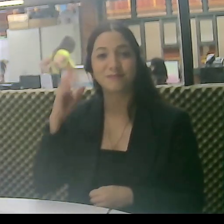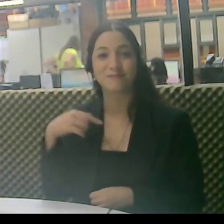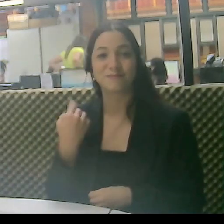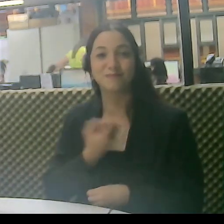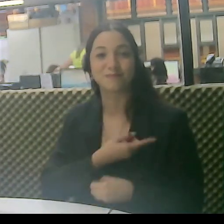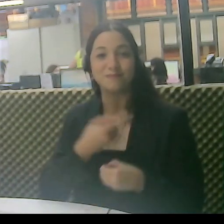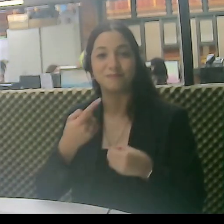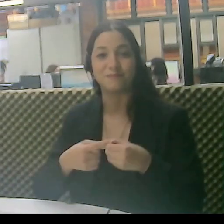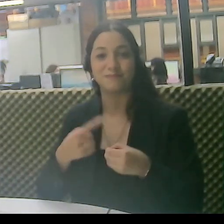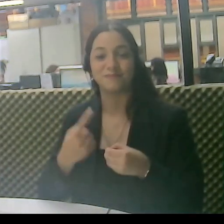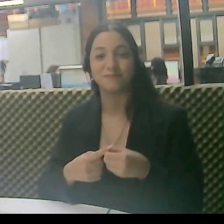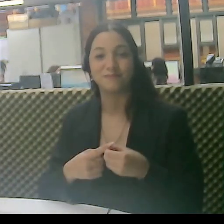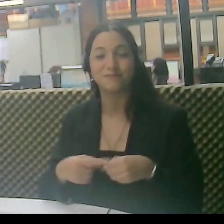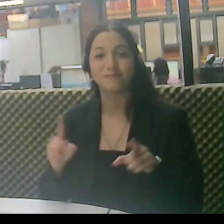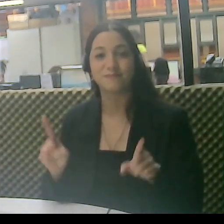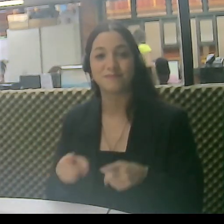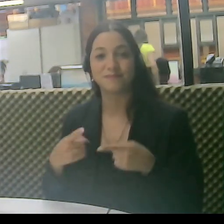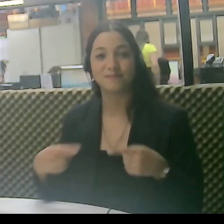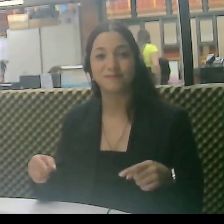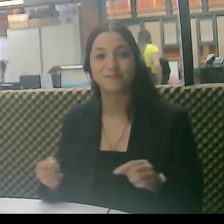Rádio Nossa Cidade.